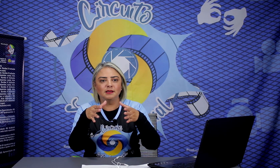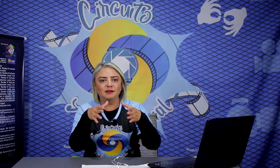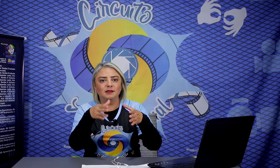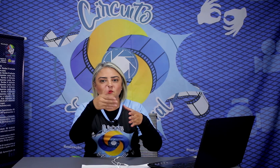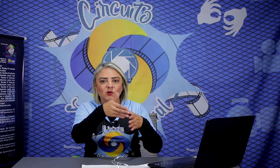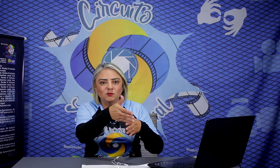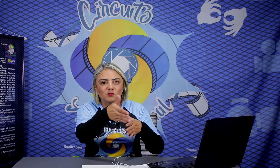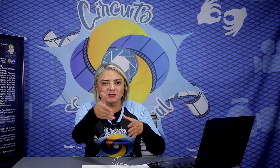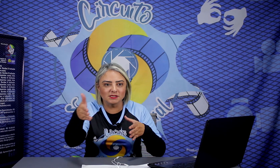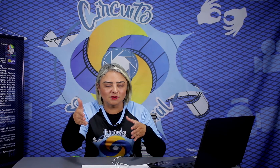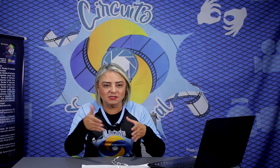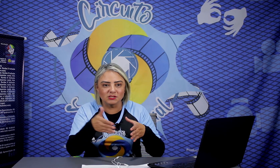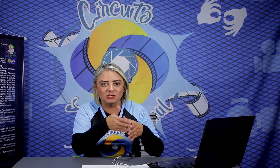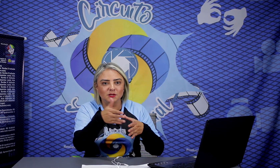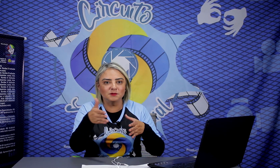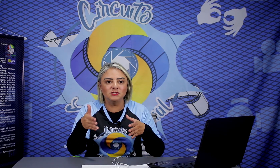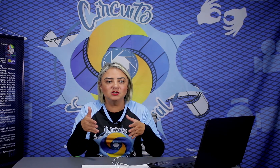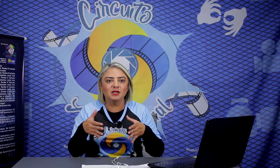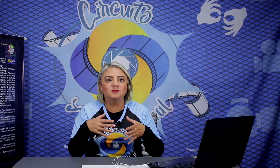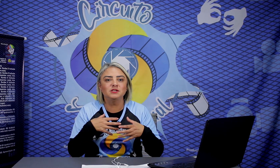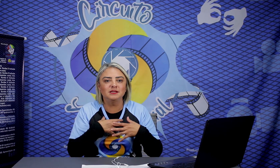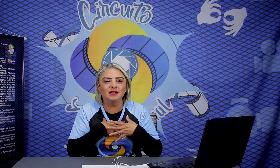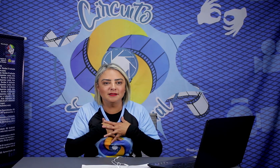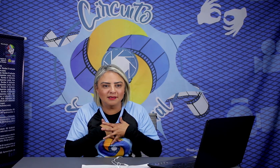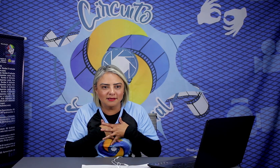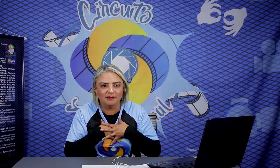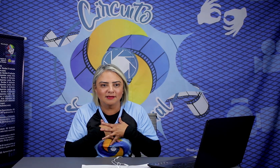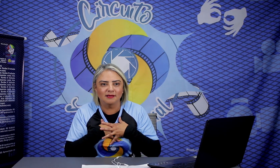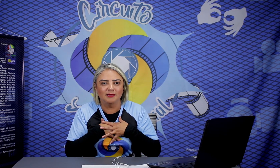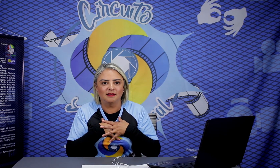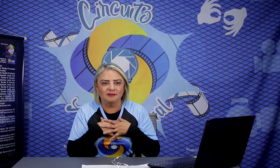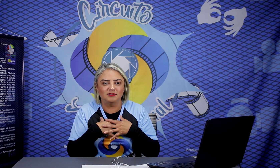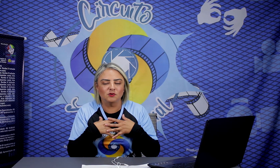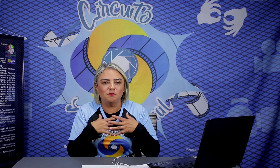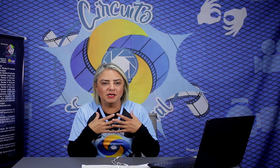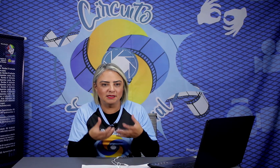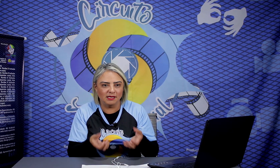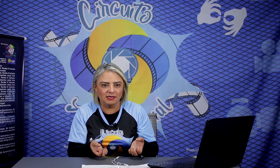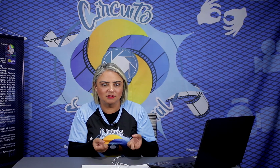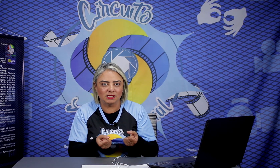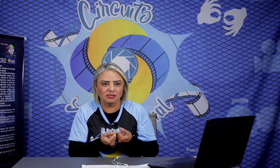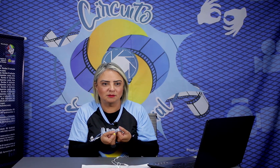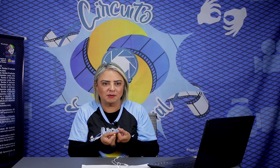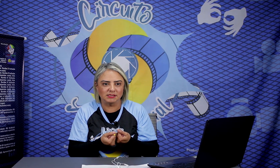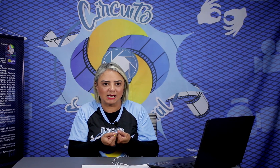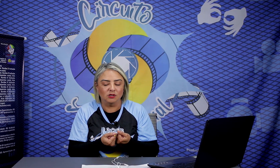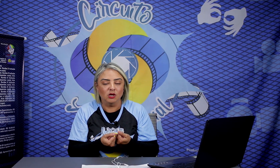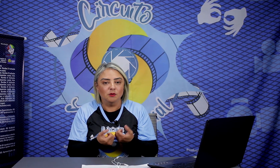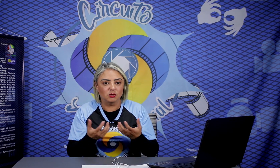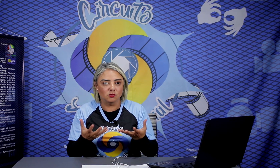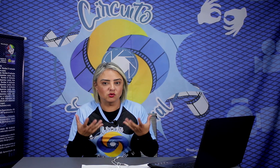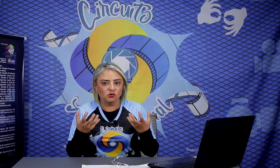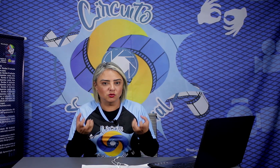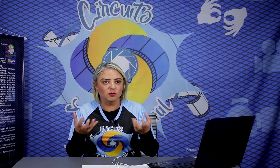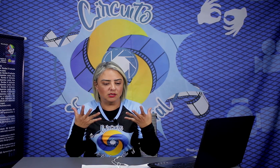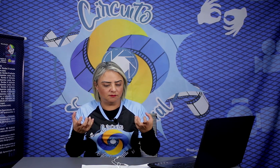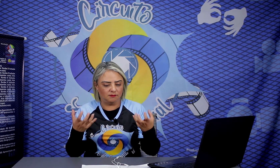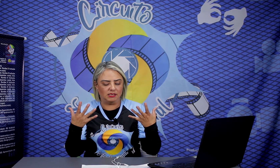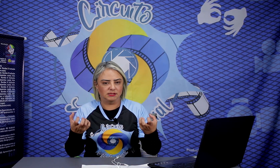que os outros que estão assistindo não têm direito de entender, de compreender aquilo que está sendo passado. Porque o surdo, ele sente